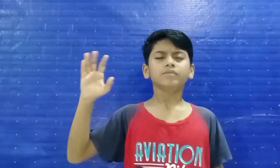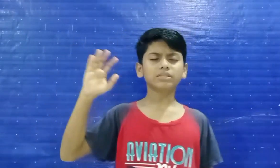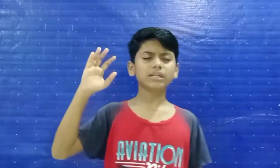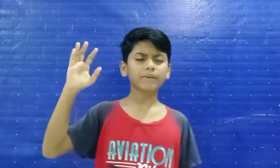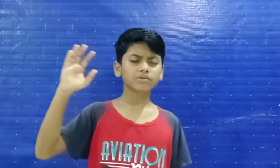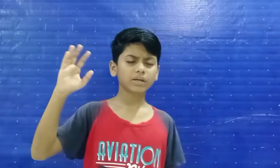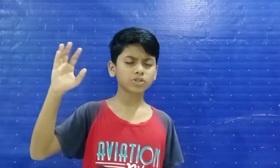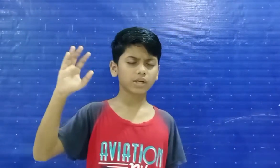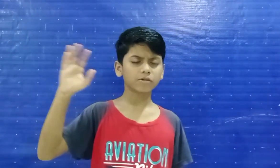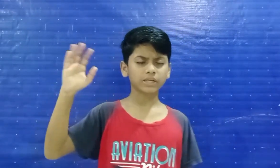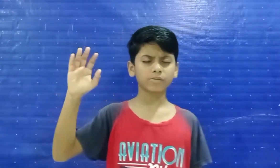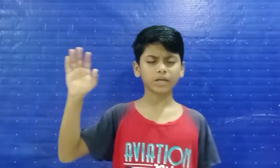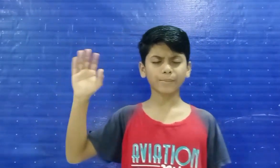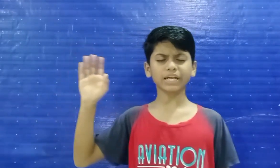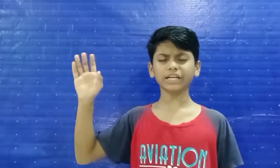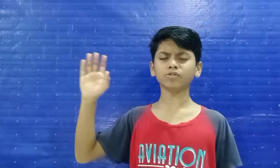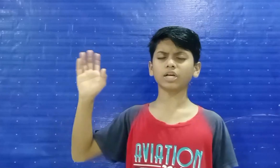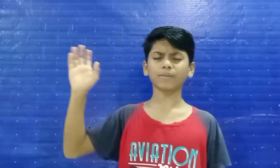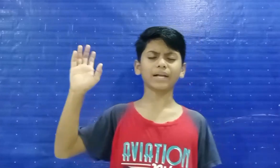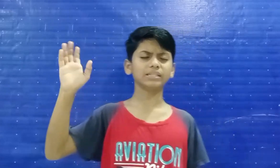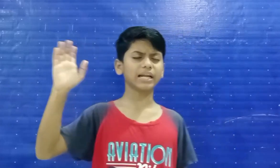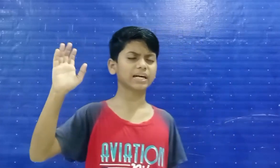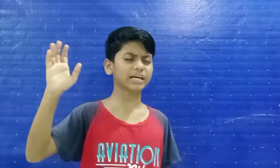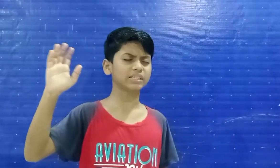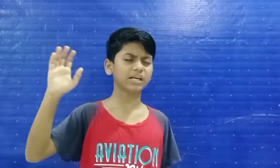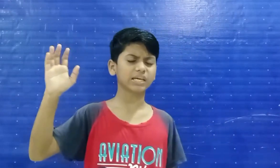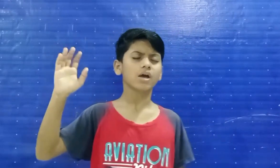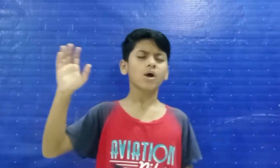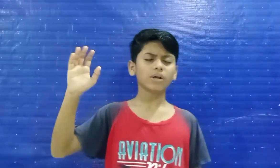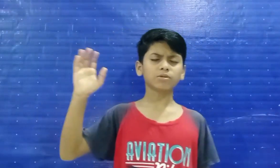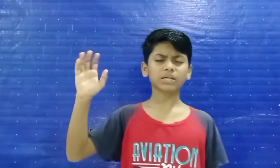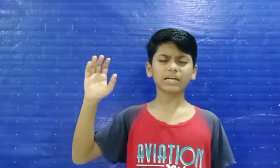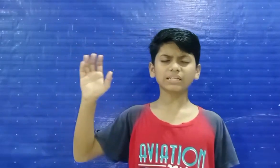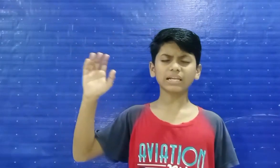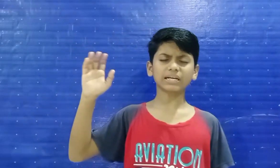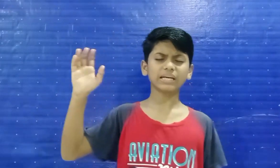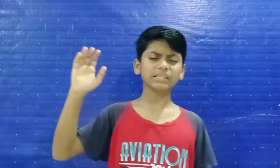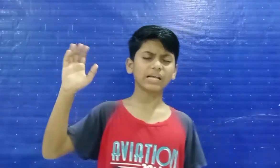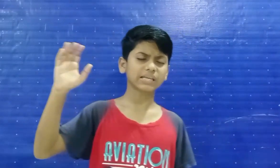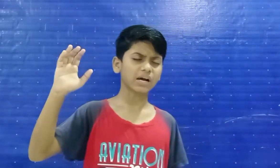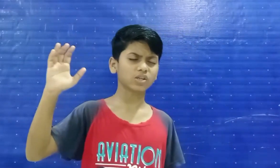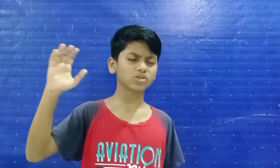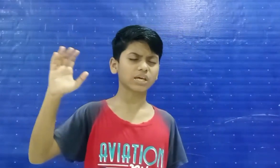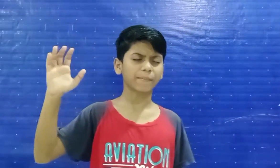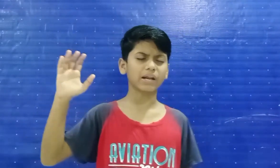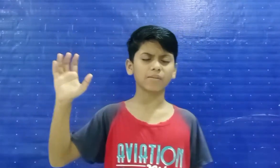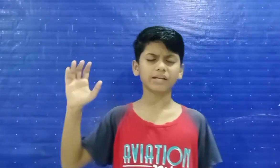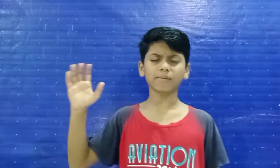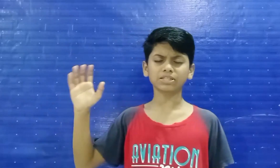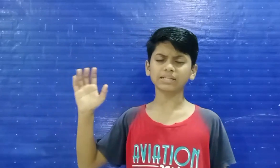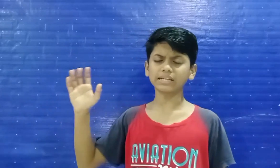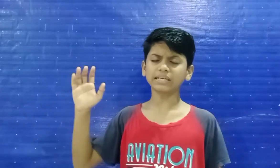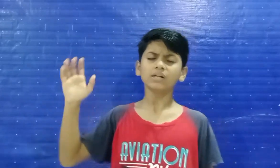ಲಿಕ ಬಜಂದ್ರೆ ಬಂದ್ರೆ ಬುಜಿರೆ ಪುಷ್ಕರ ಬಟಕ ಬಗ್ರಾಟಿ ಪುಷ್ಕರ ಬರ ಹಂದ್ರೆ ಕರ ಹಂದ್ರೆ ಲಾಸ್ಕೆ ಬರೆ ಪುಷ್ಕರ ಹಂದ್ರೆ ಕರ ಹಂದ್ರೆ ಲಾಸ್ಕೆ ಅಂದ್ರು ಪುಷ್ಕರ